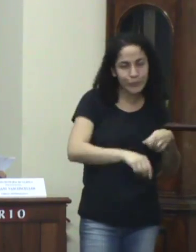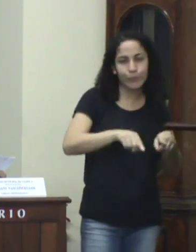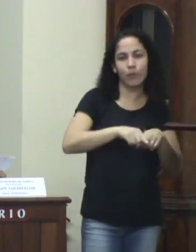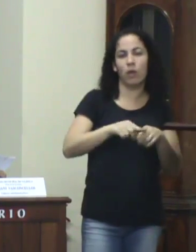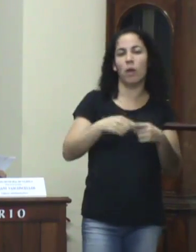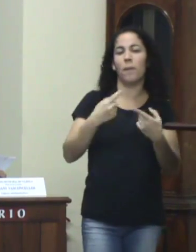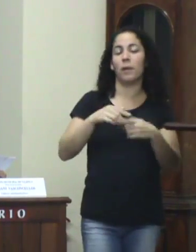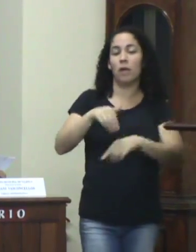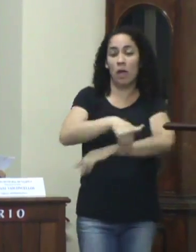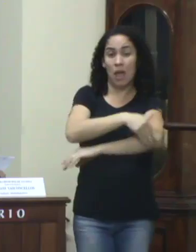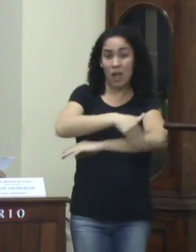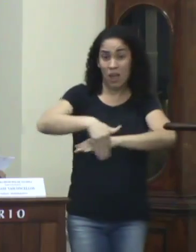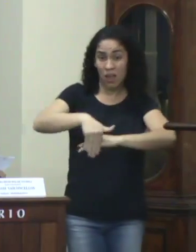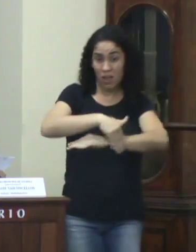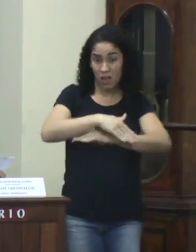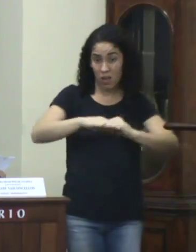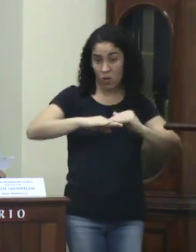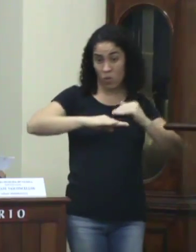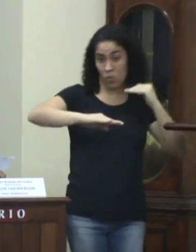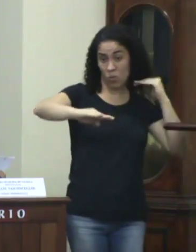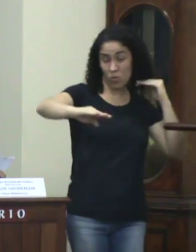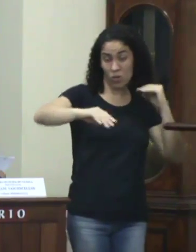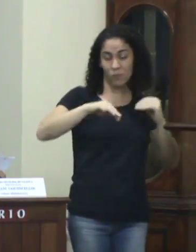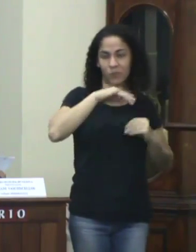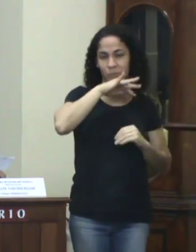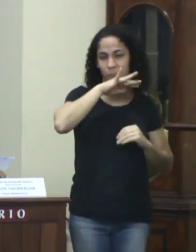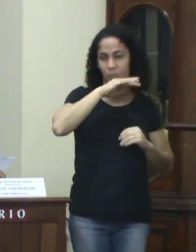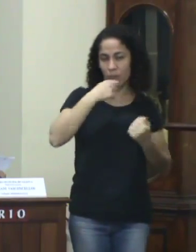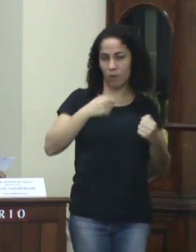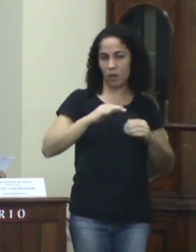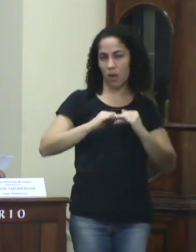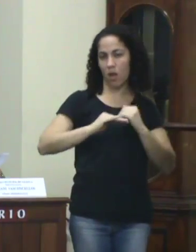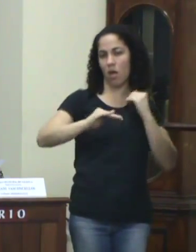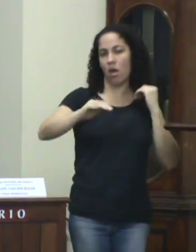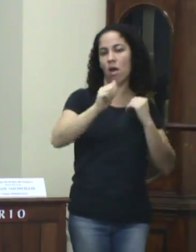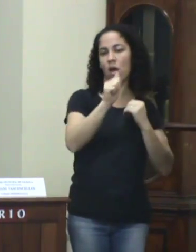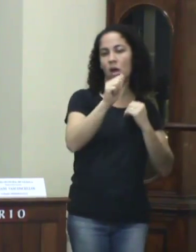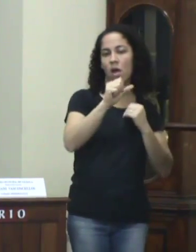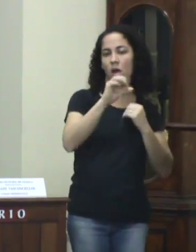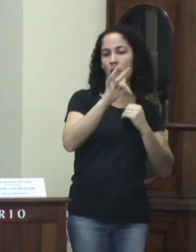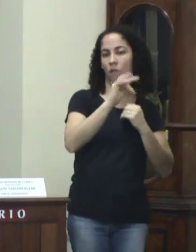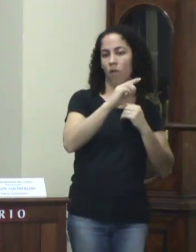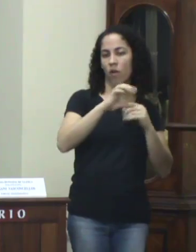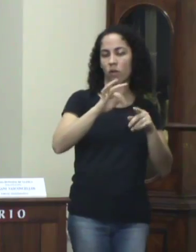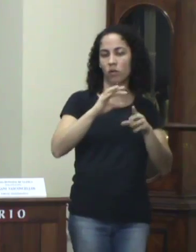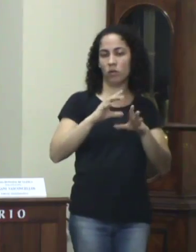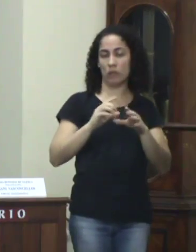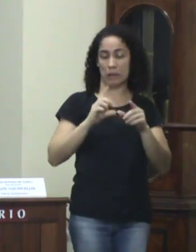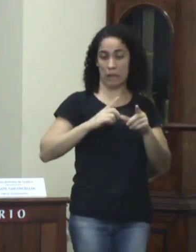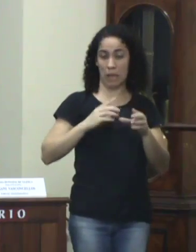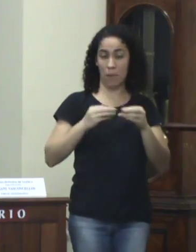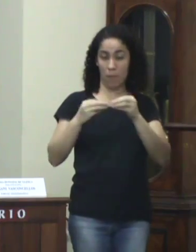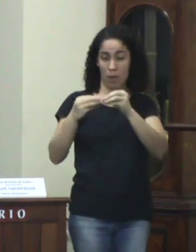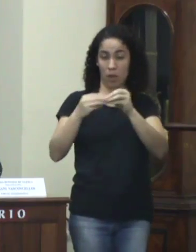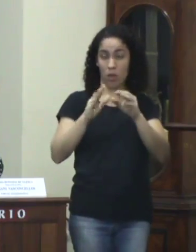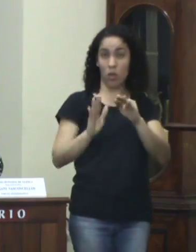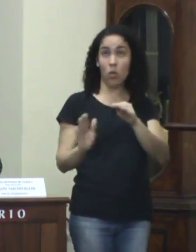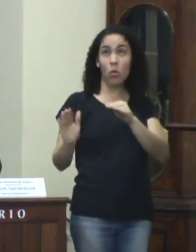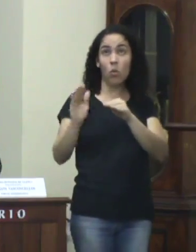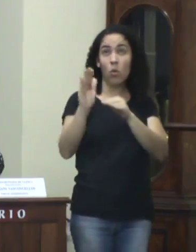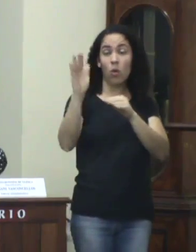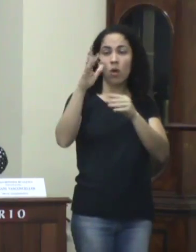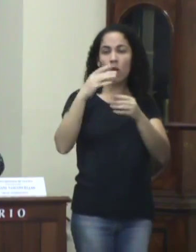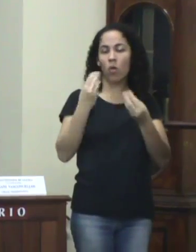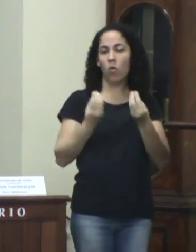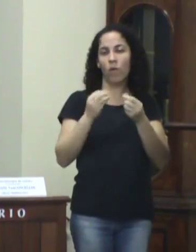encontra bastante deteriorado, necessitando urgentemente de serviços de pavimentação, com alguns trechos, principalmente próximo ao morro,